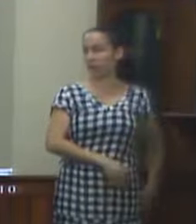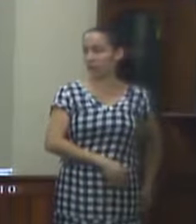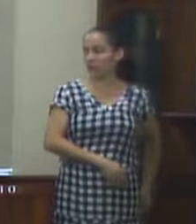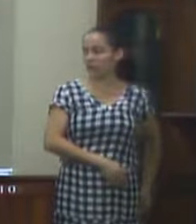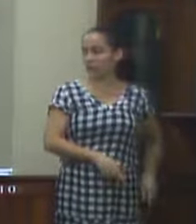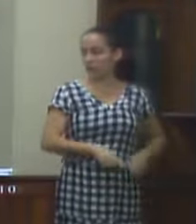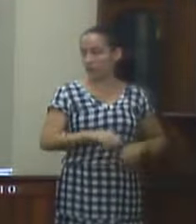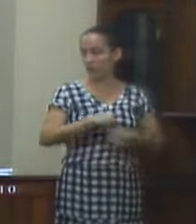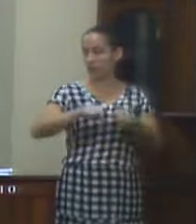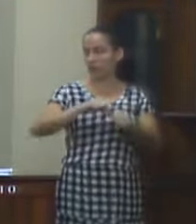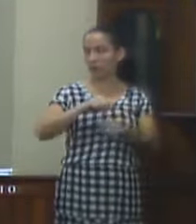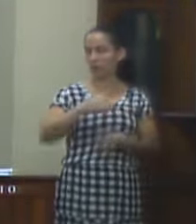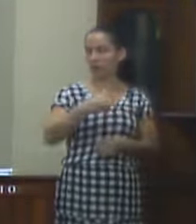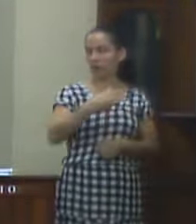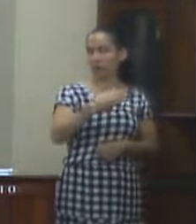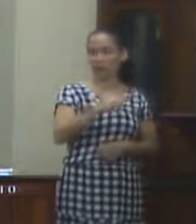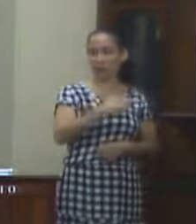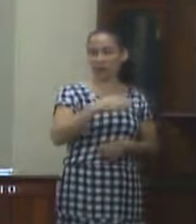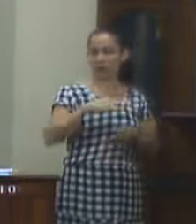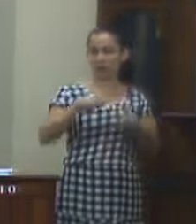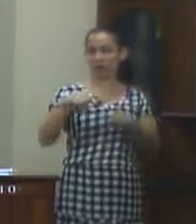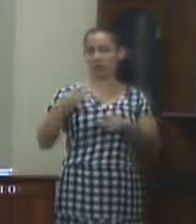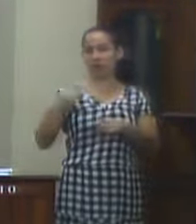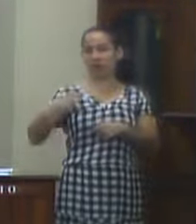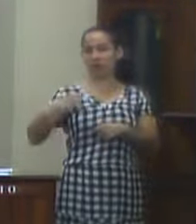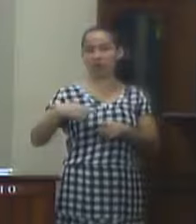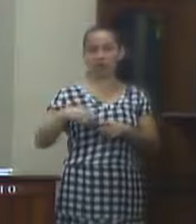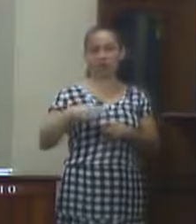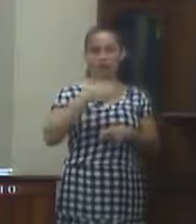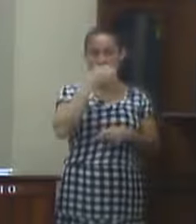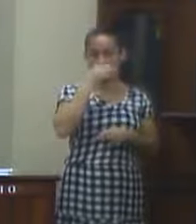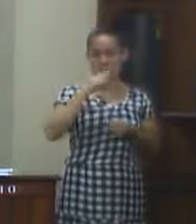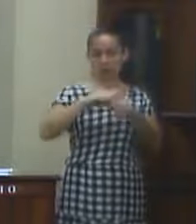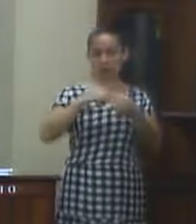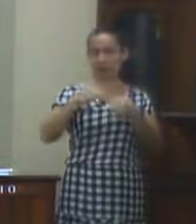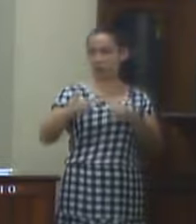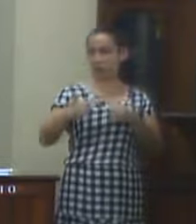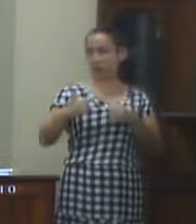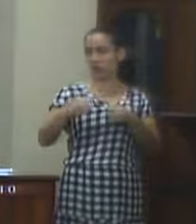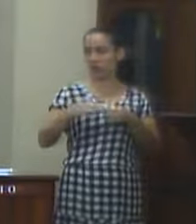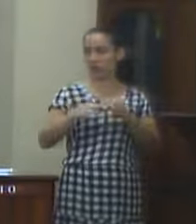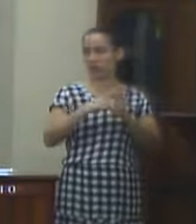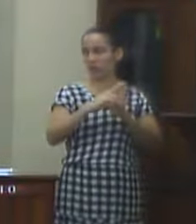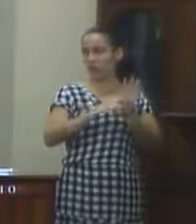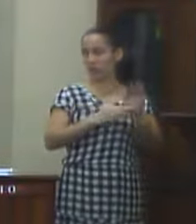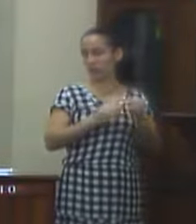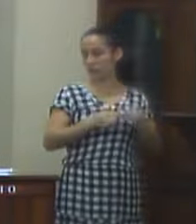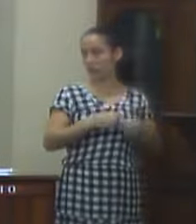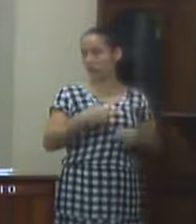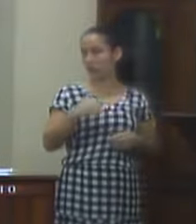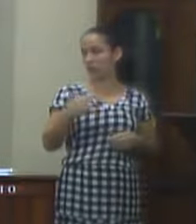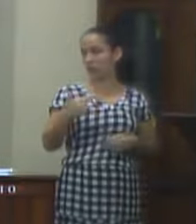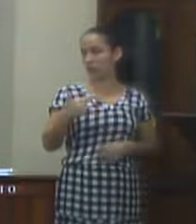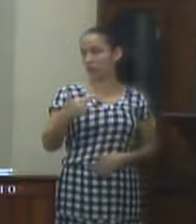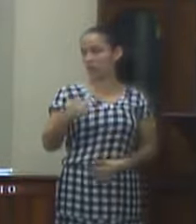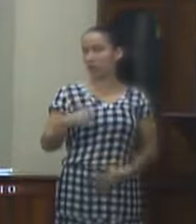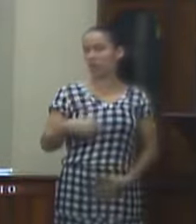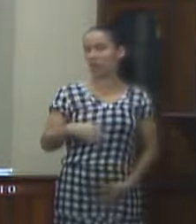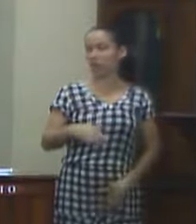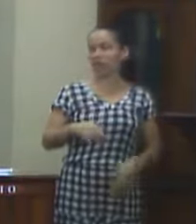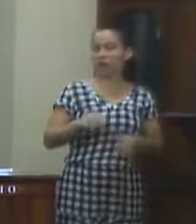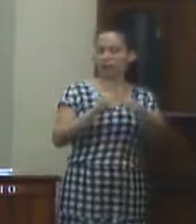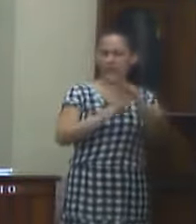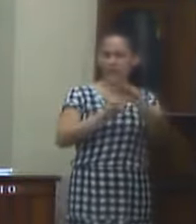o artigo 2º para o 3º nas seguintes termos. Artigo 2º passa a vigorar com a seguinte redação. Artigo 2º. As